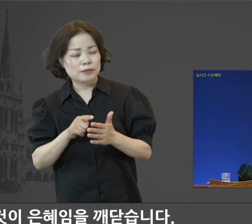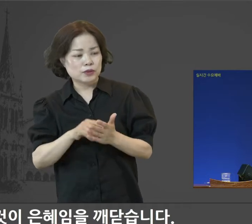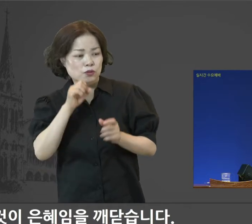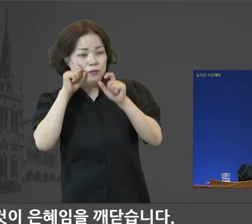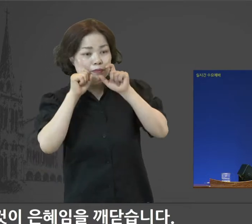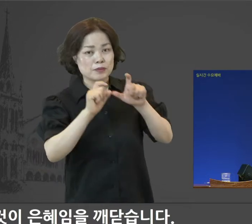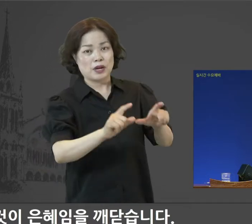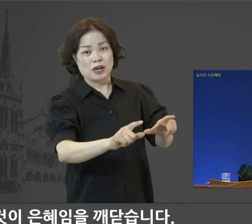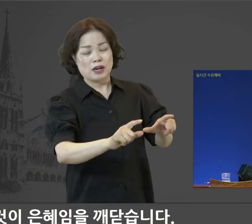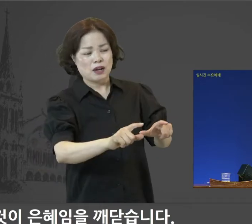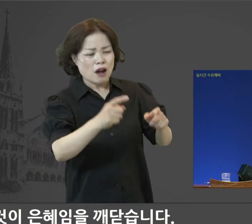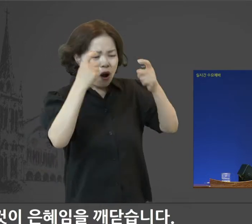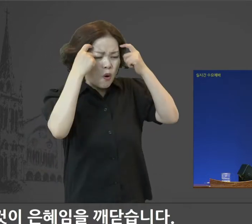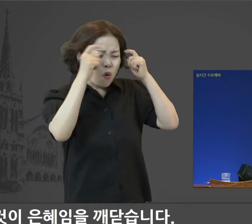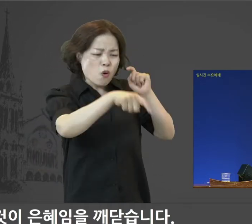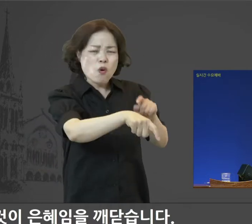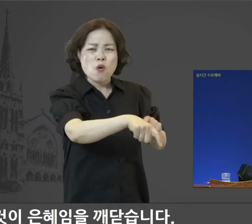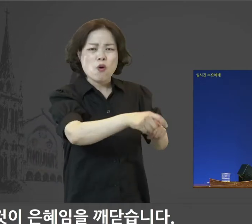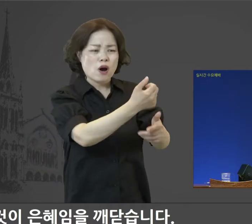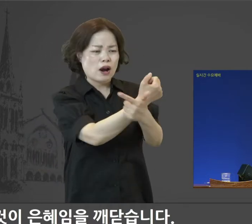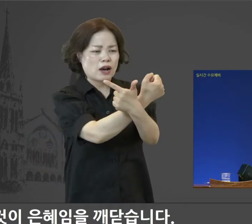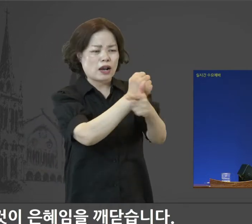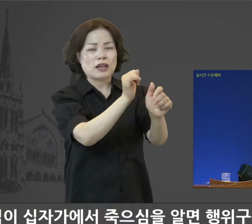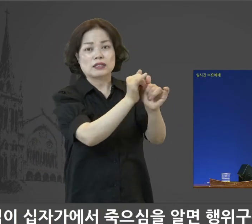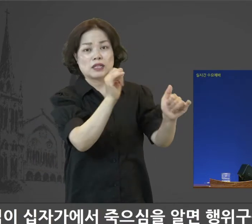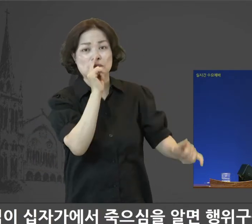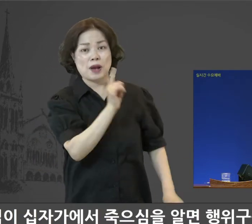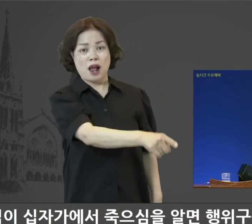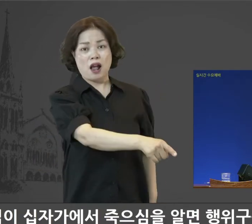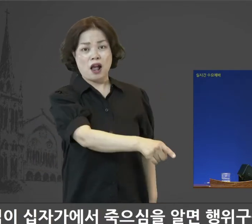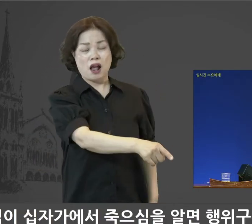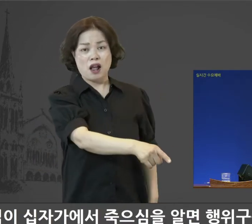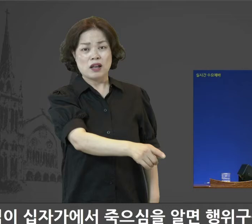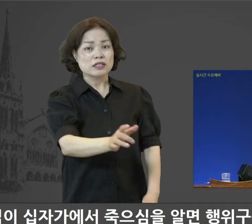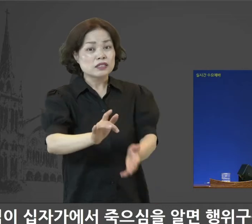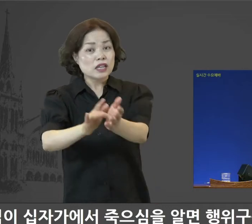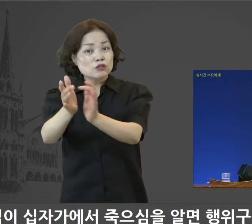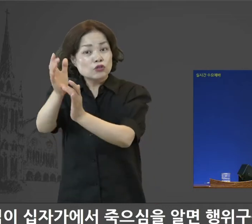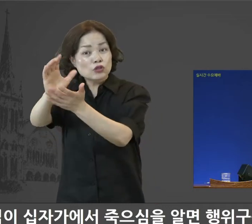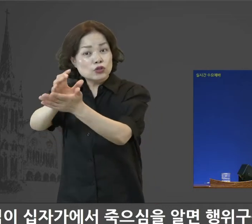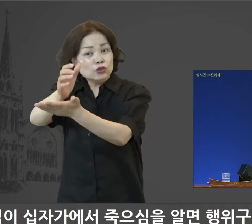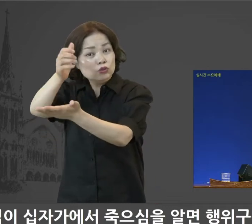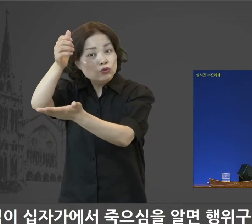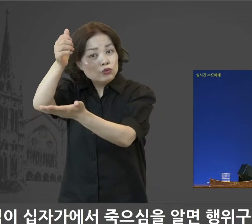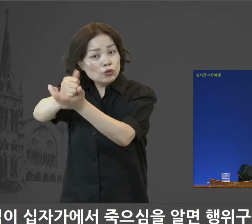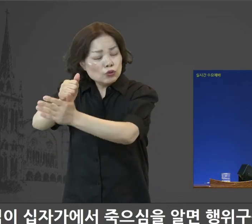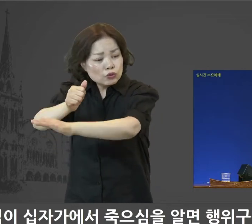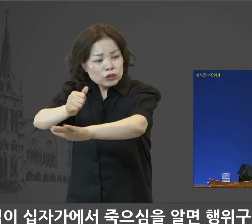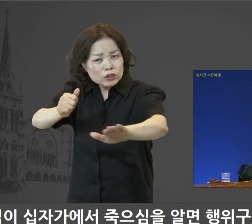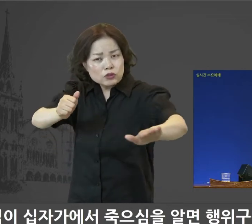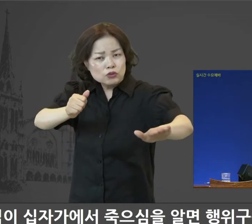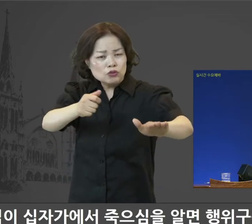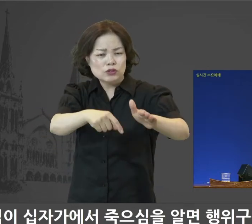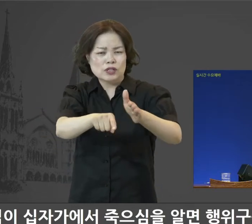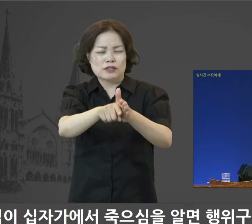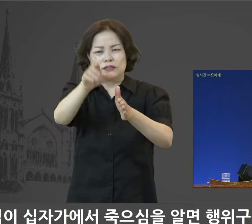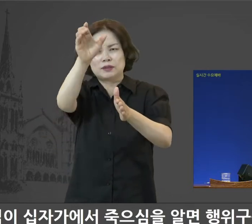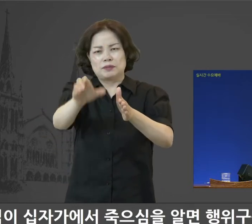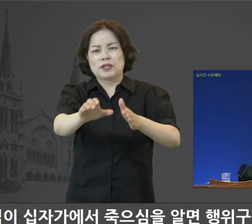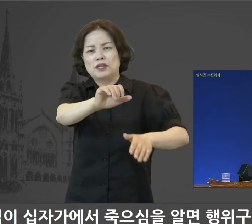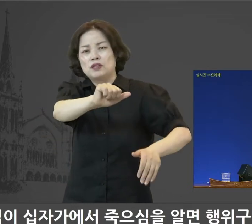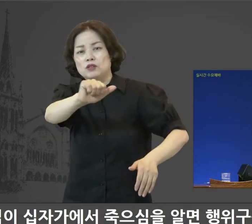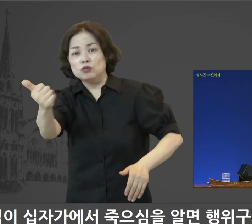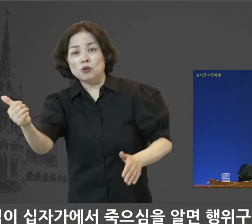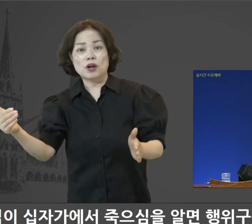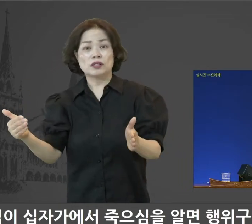있는 것입니다. 어리석도다 갈라디아 사람들아, 예수 그리스도께서 우리를 위해서 십자가에